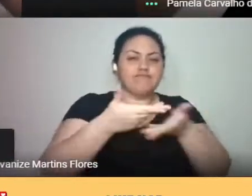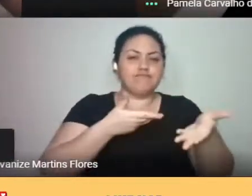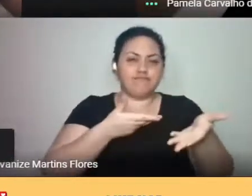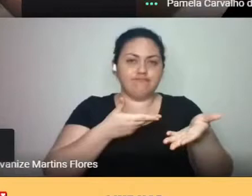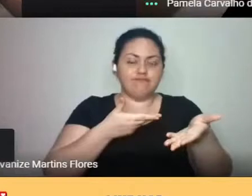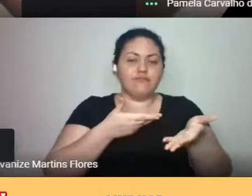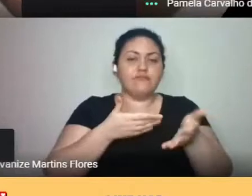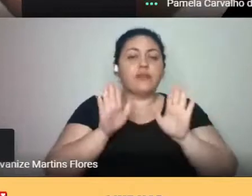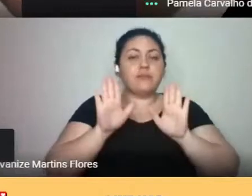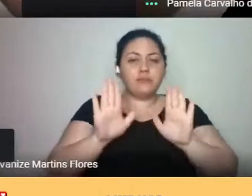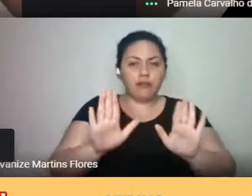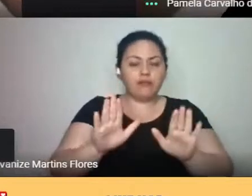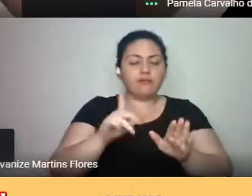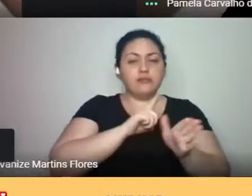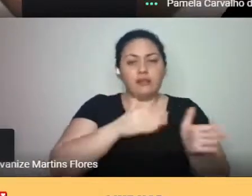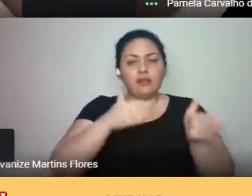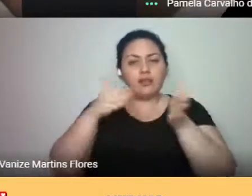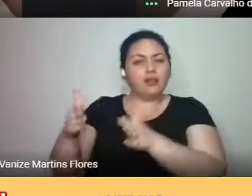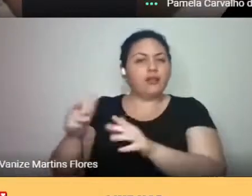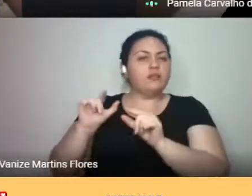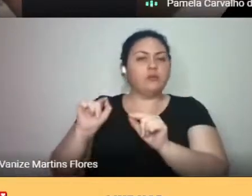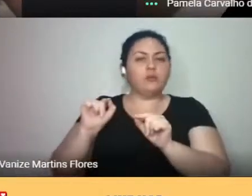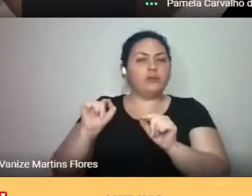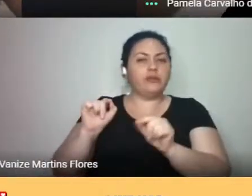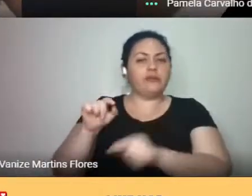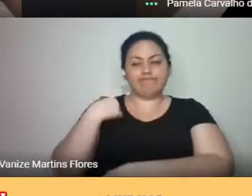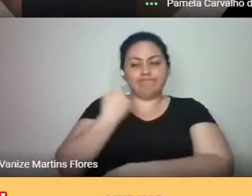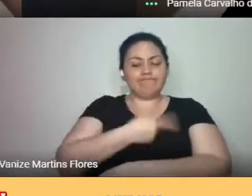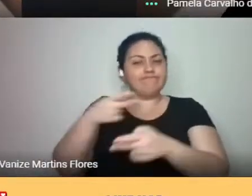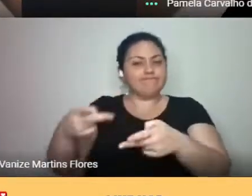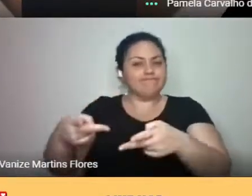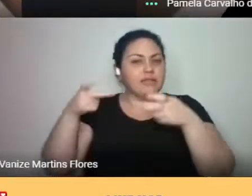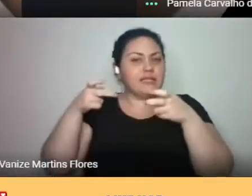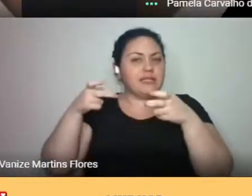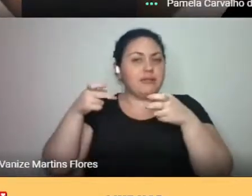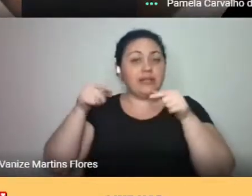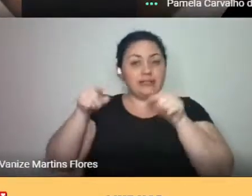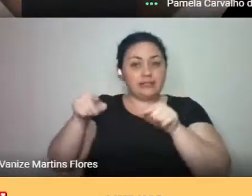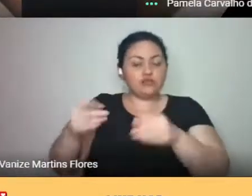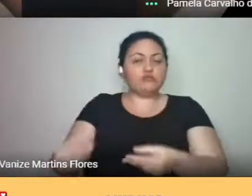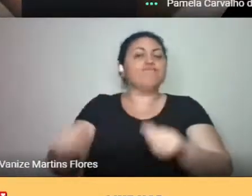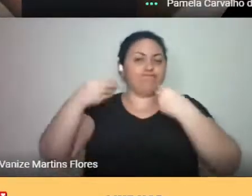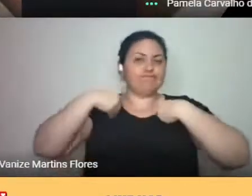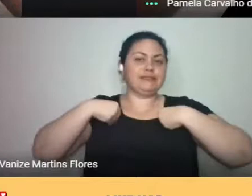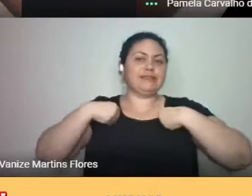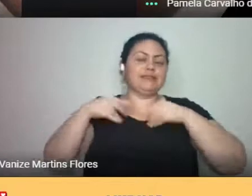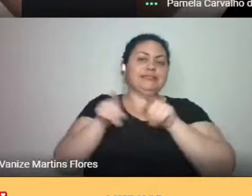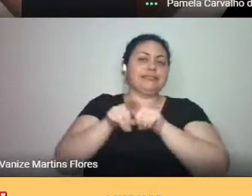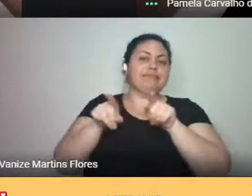também percebe que isso também nos traz um custo, né? E o custo